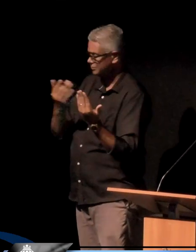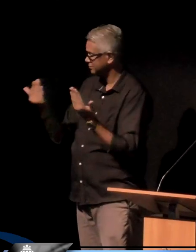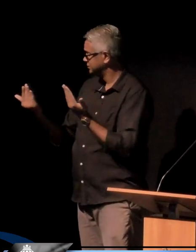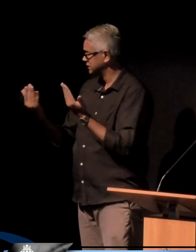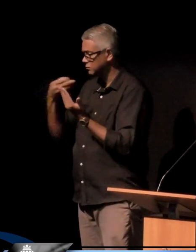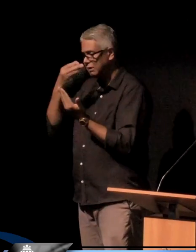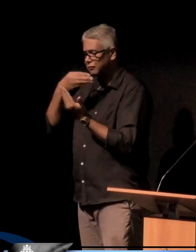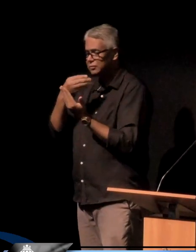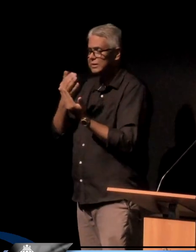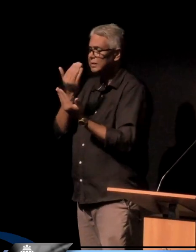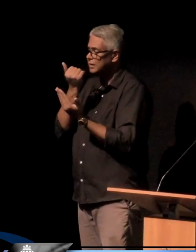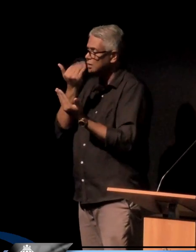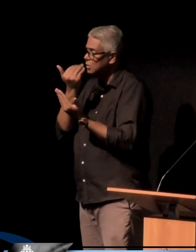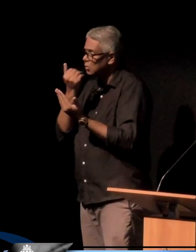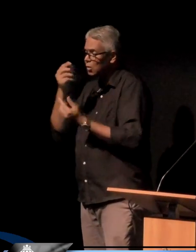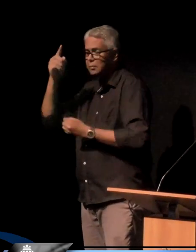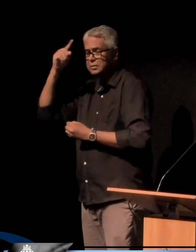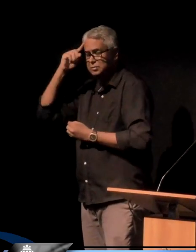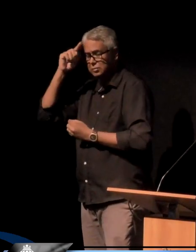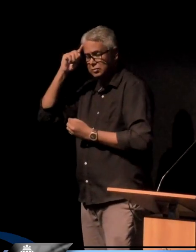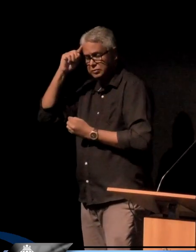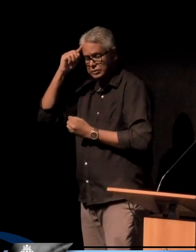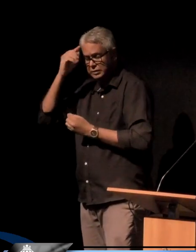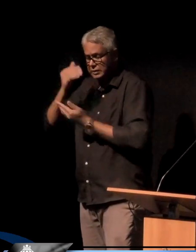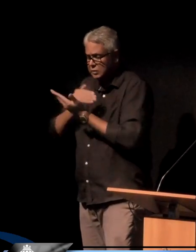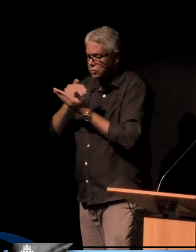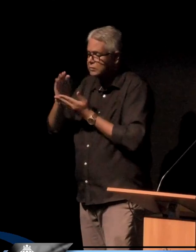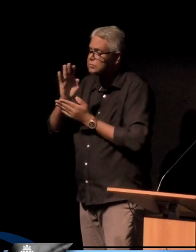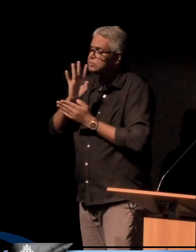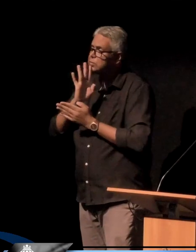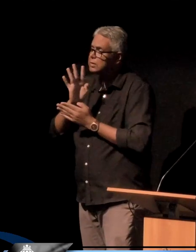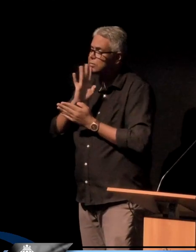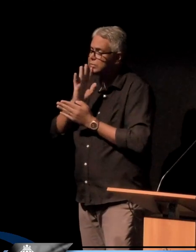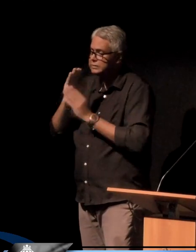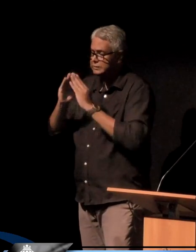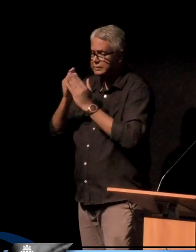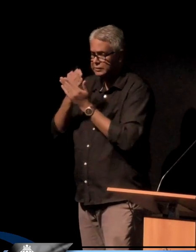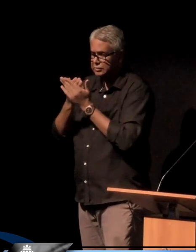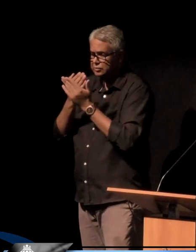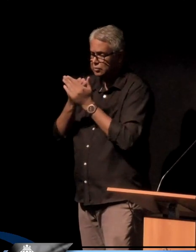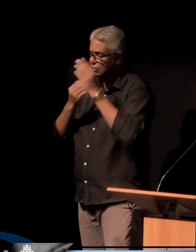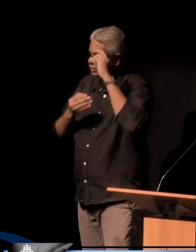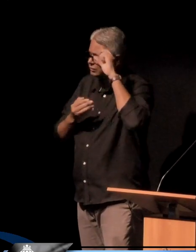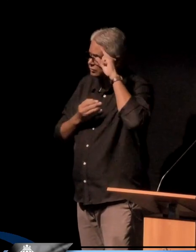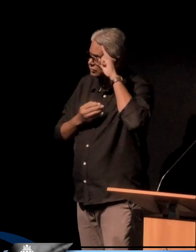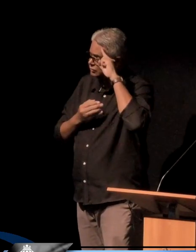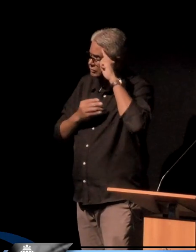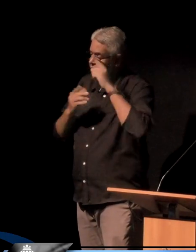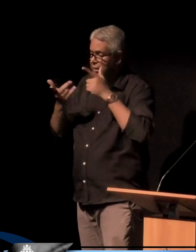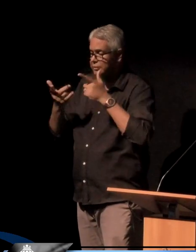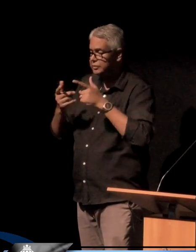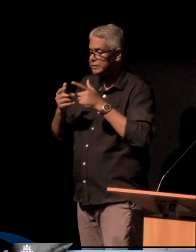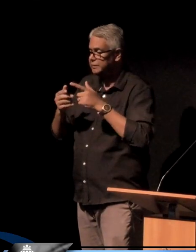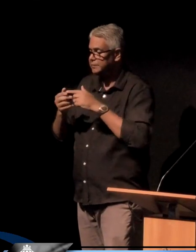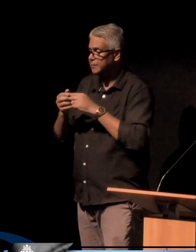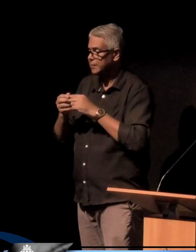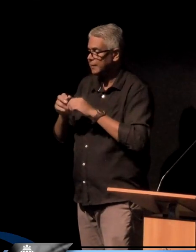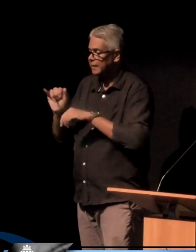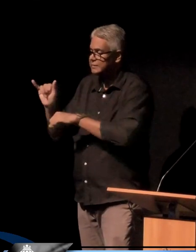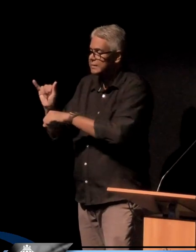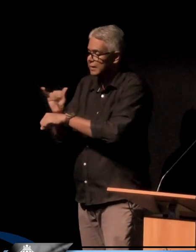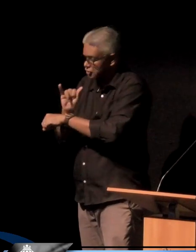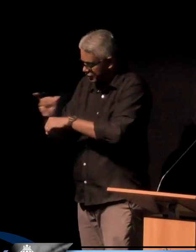que ele passa a conhecer então acho que essa articulação e esse essa busca de